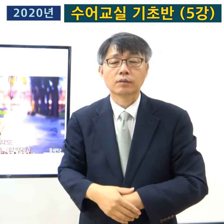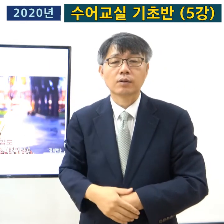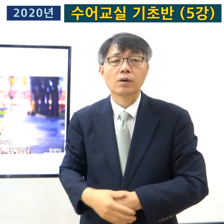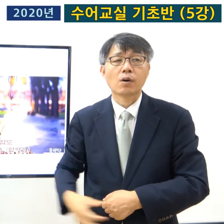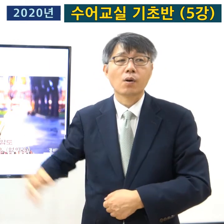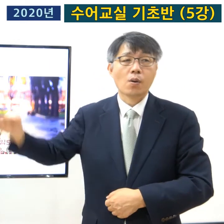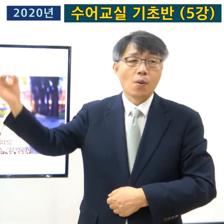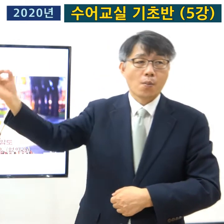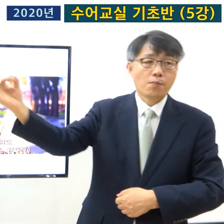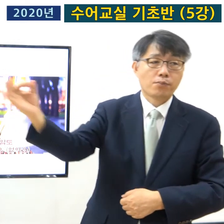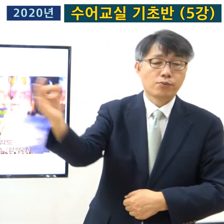가난함도